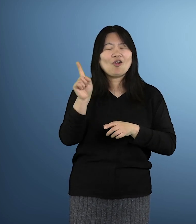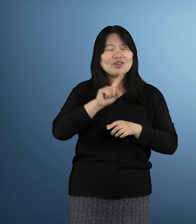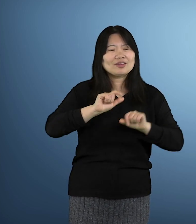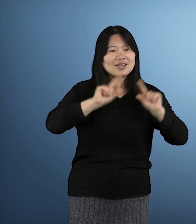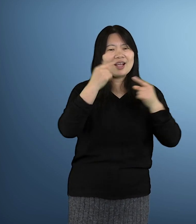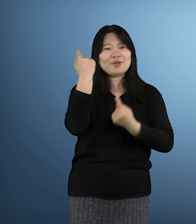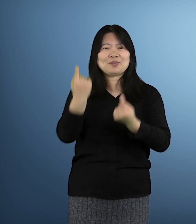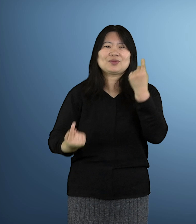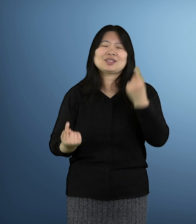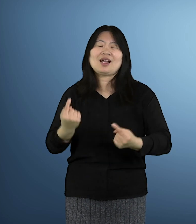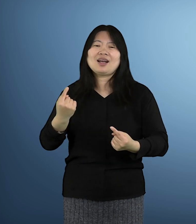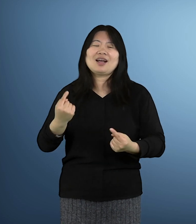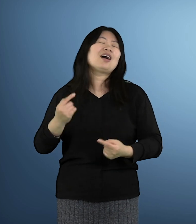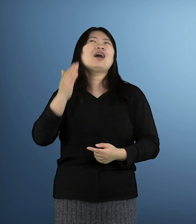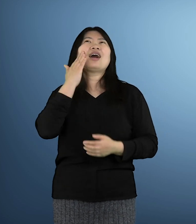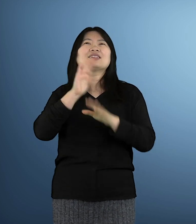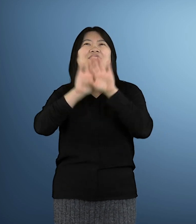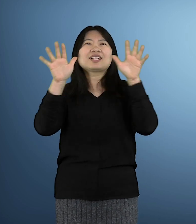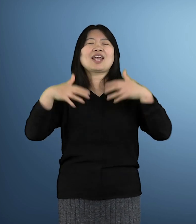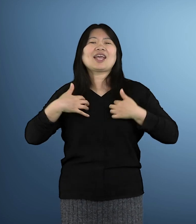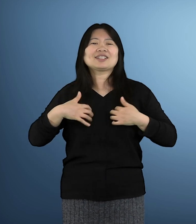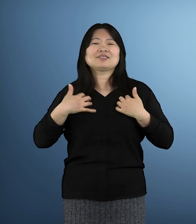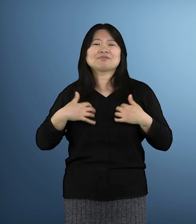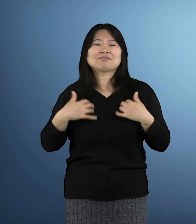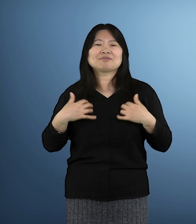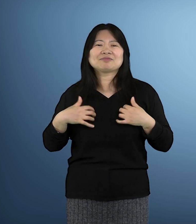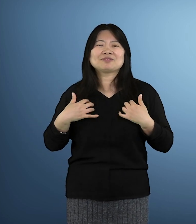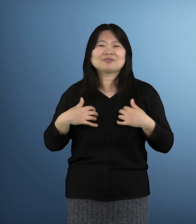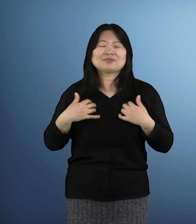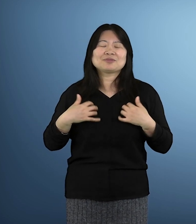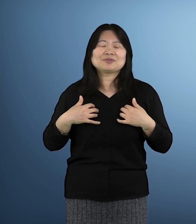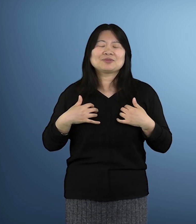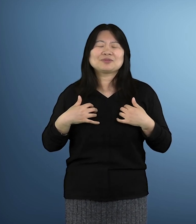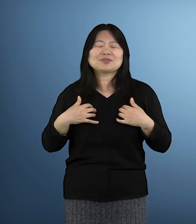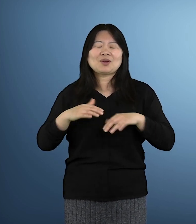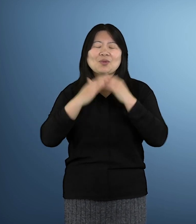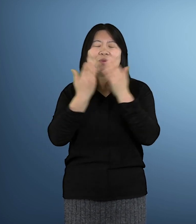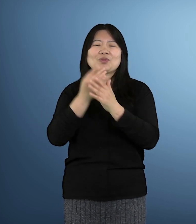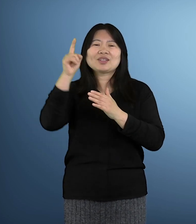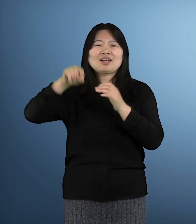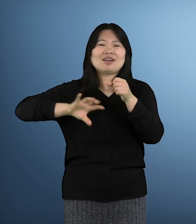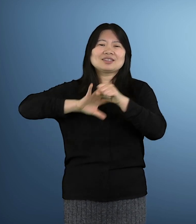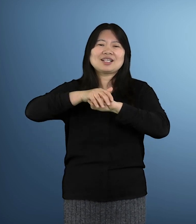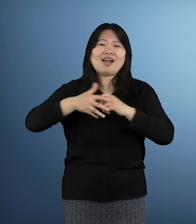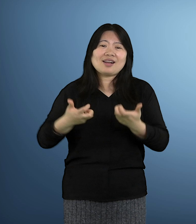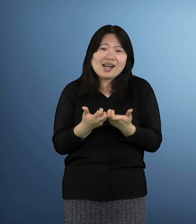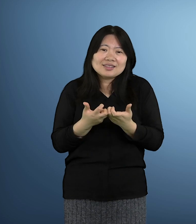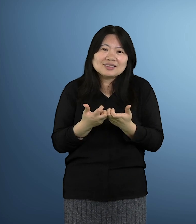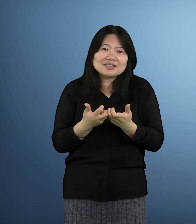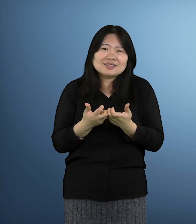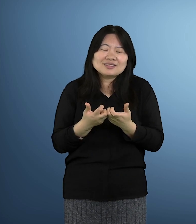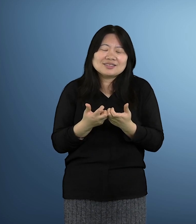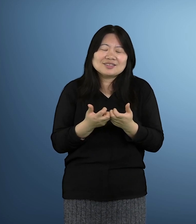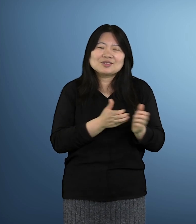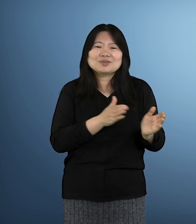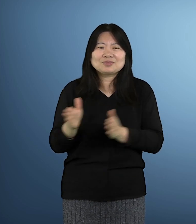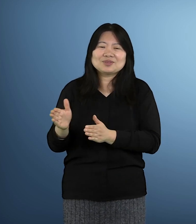해보다도 하늘의 기쁨으로 온 천지가 가득 메워질 수